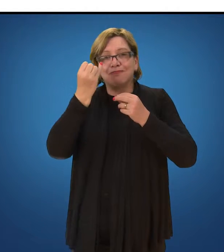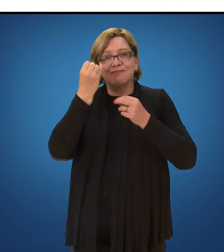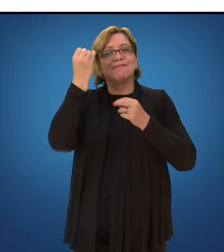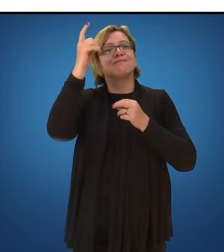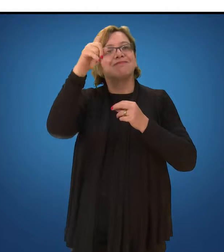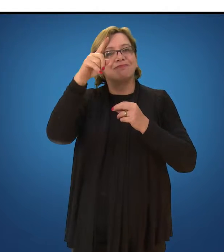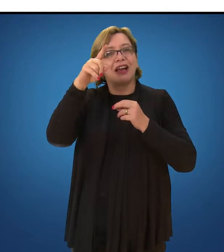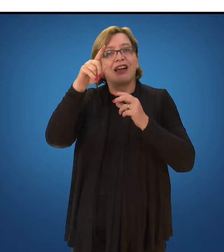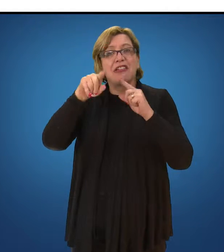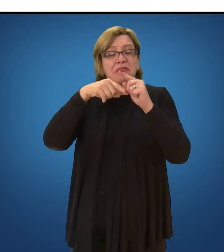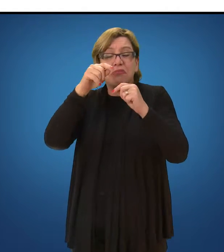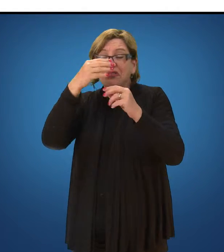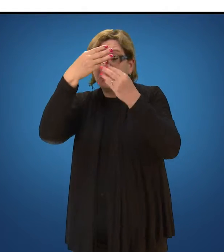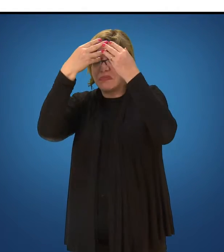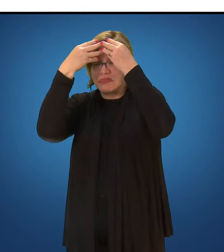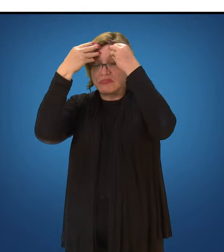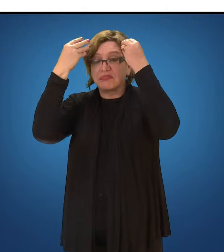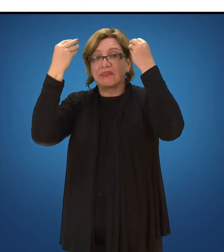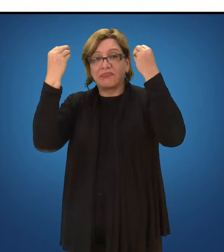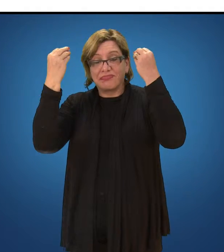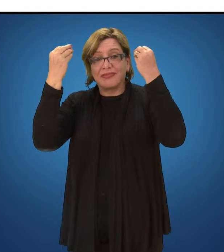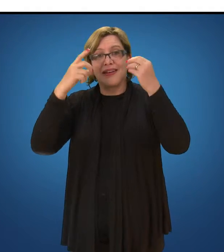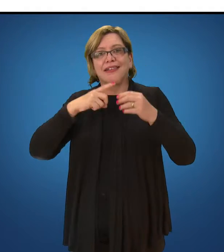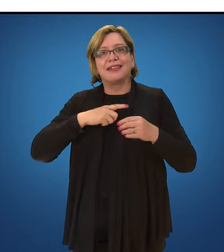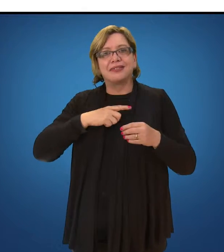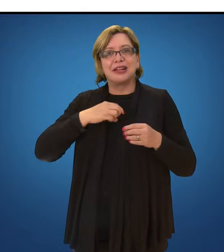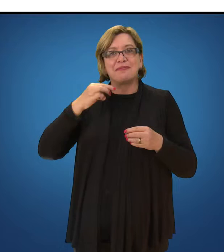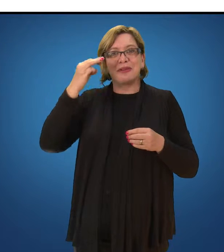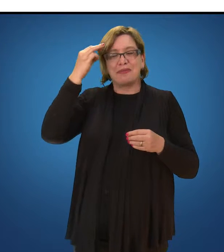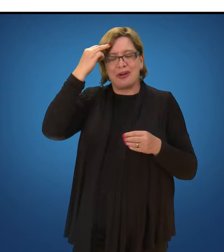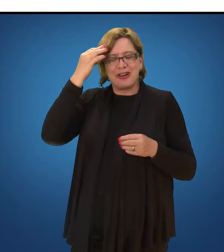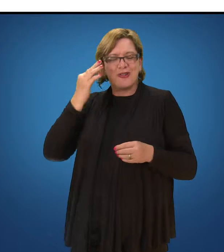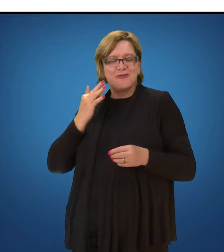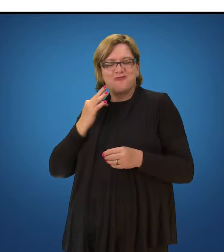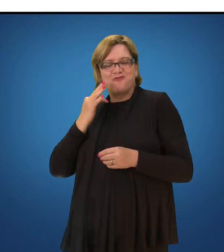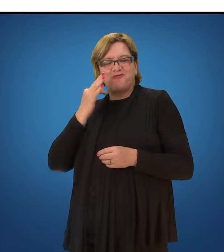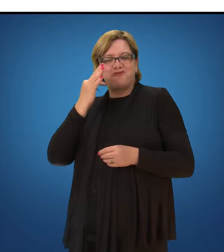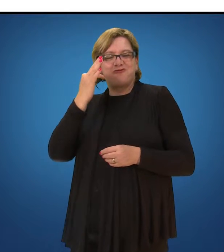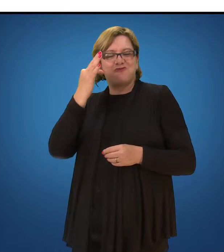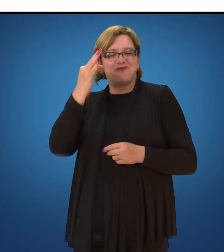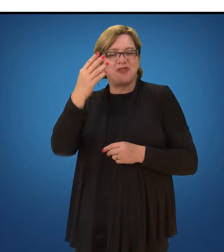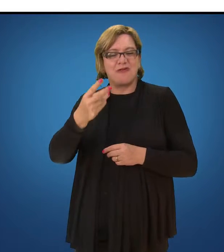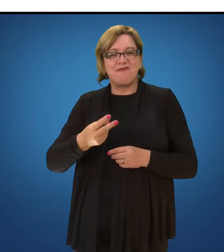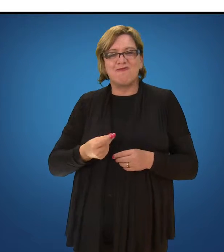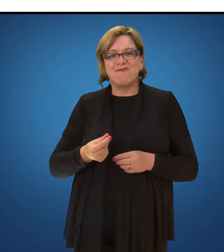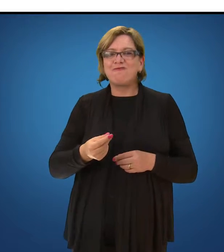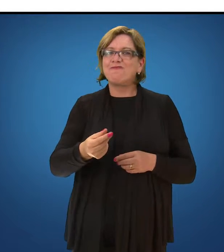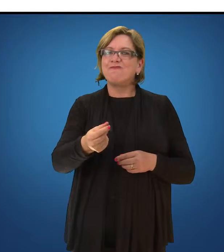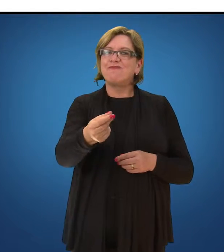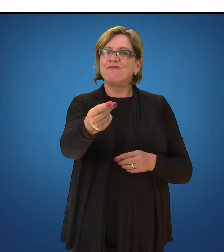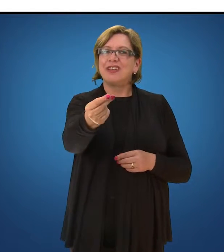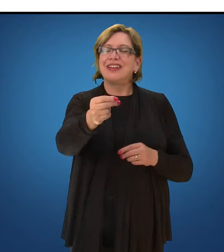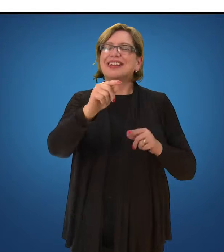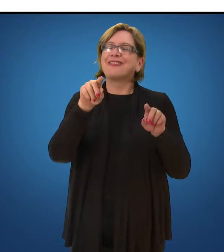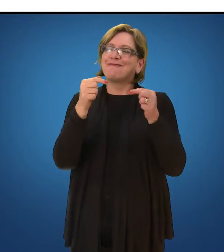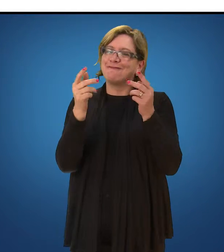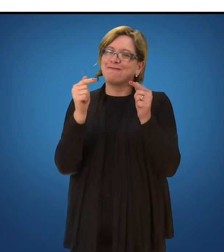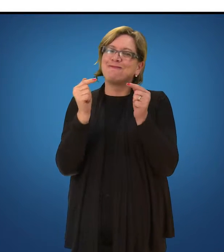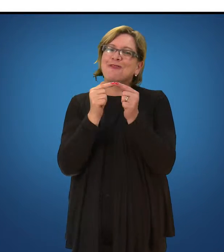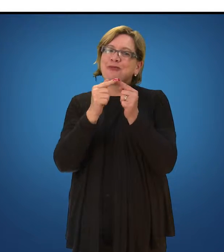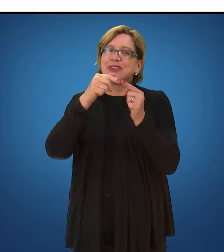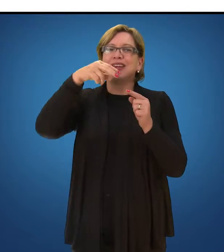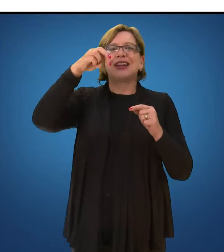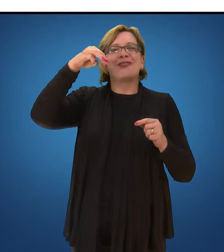estou exercendo agora. Existe uma memória de longo prazo, que é essa que tem a ver mais com a ideia de narrativa, com a ideia